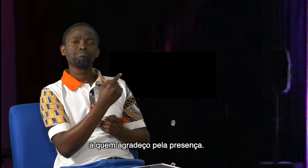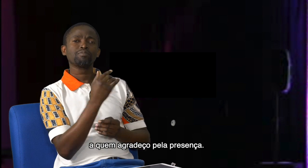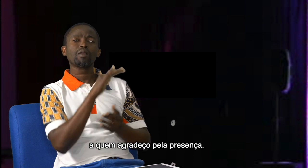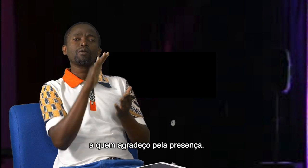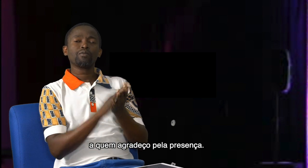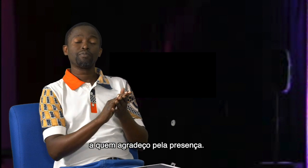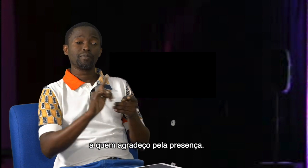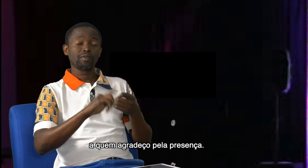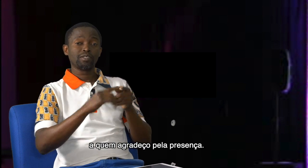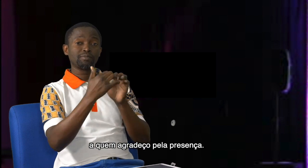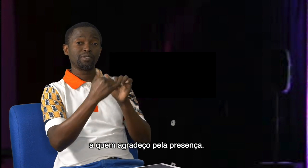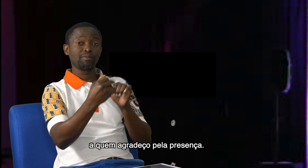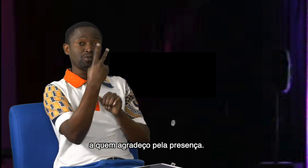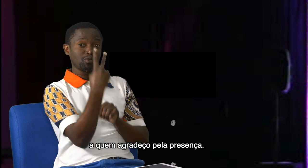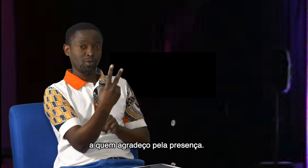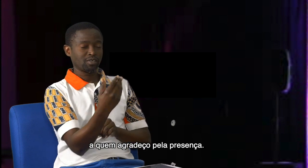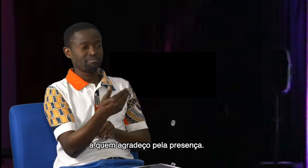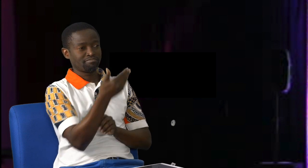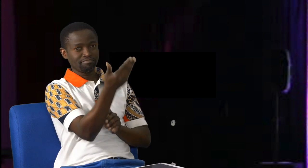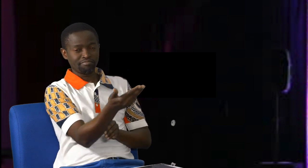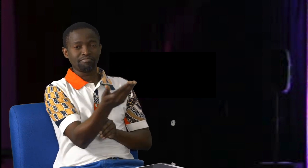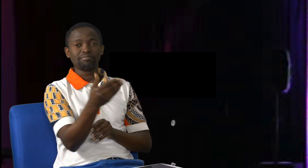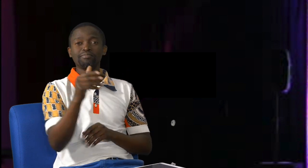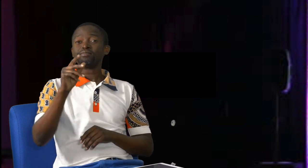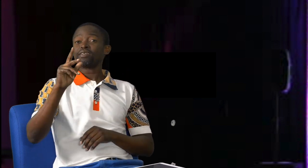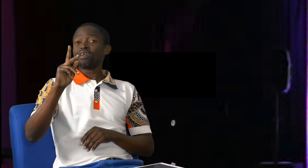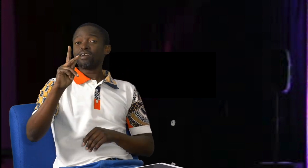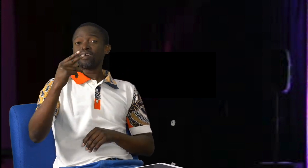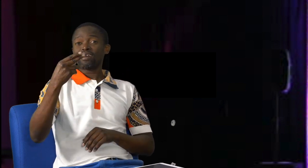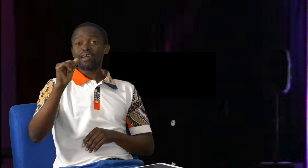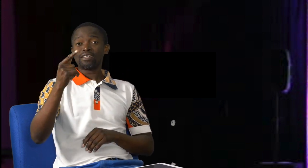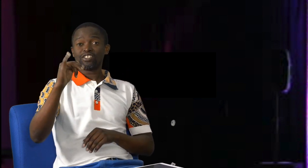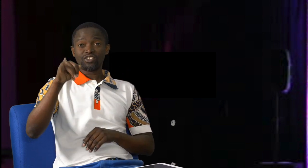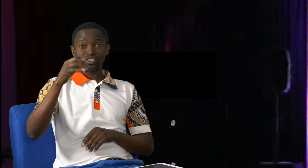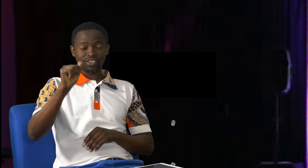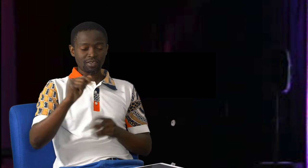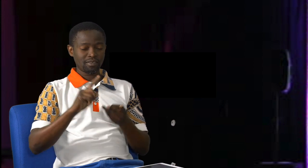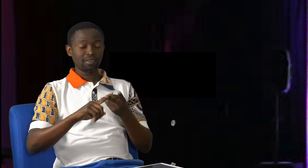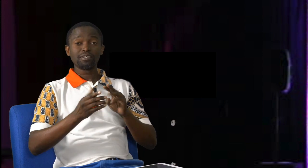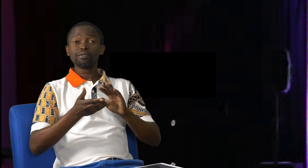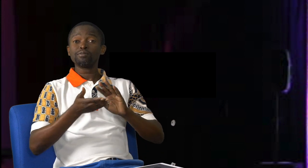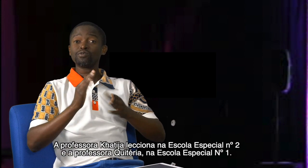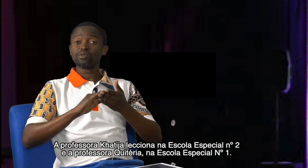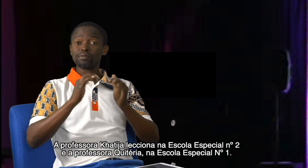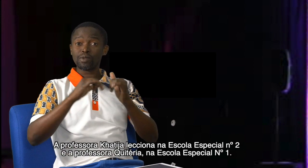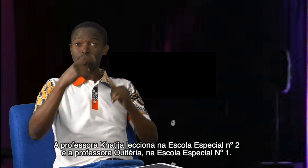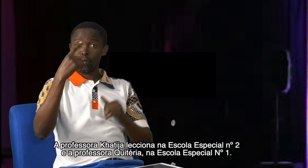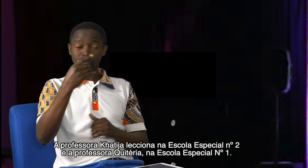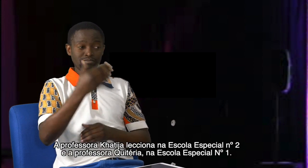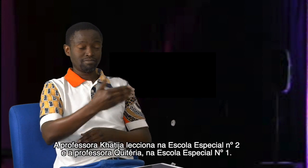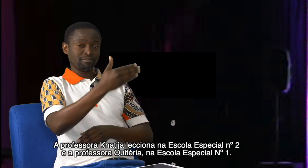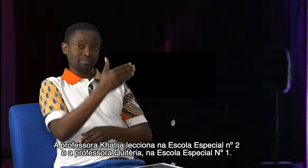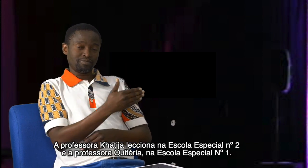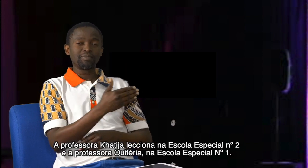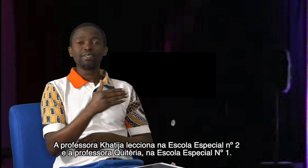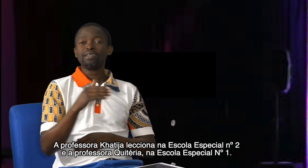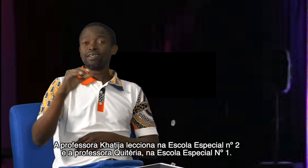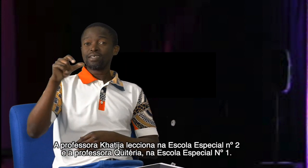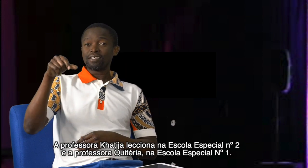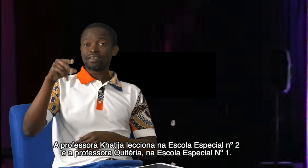Pela presença aqui nos estudos, ela é a Khadija e é a professora da Escola Especial número